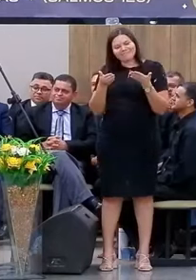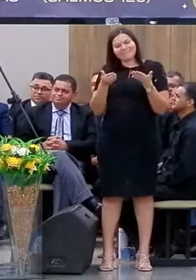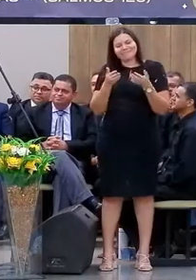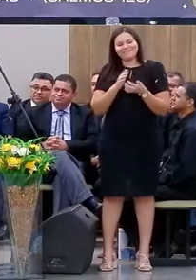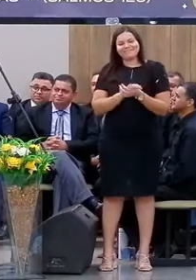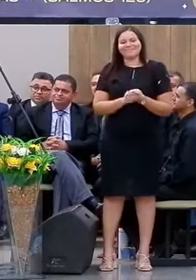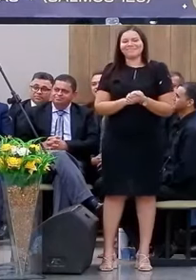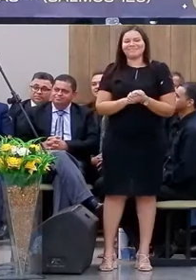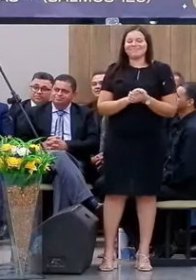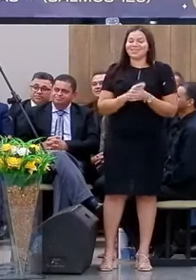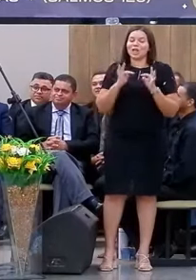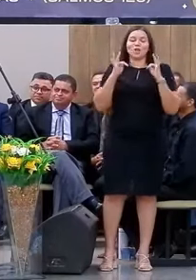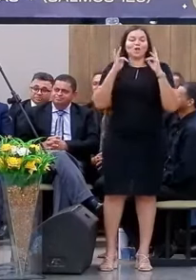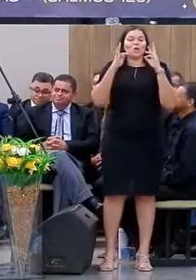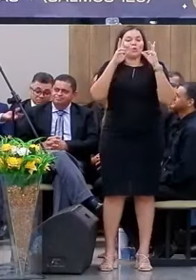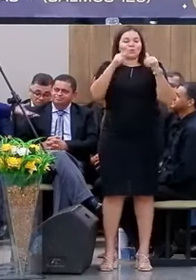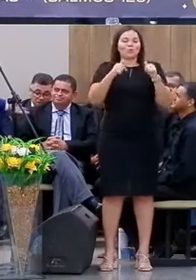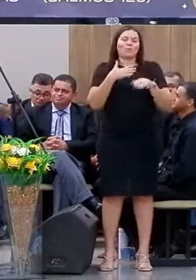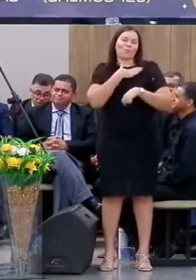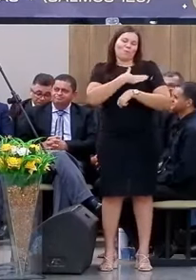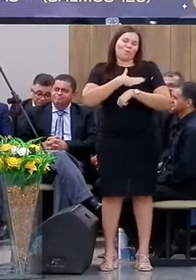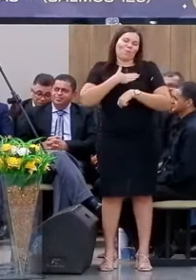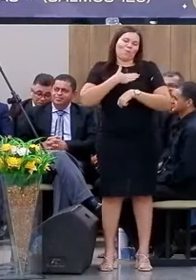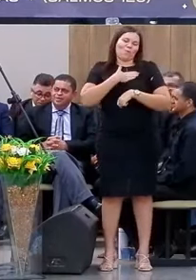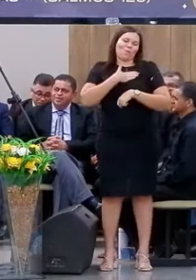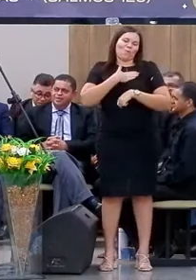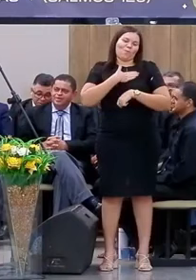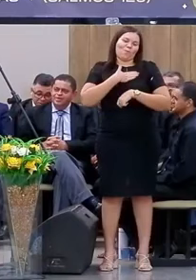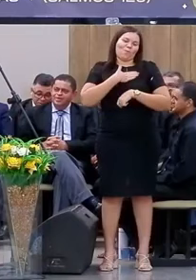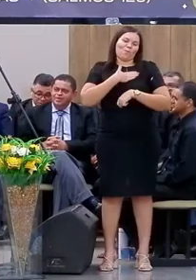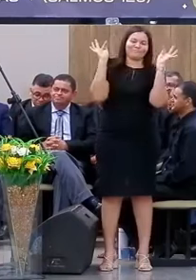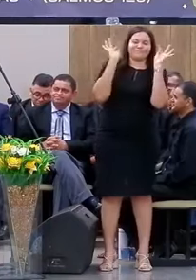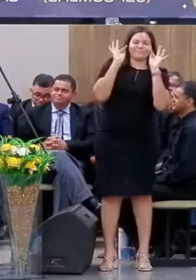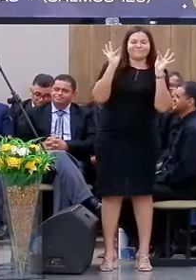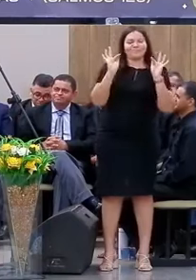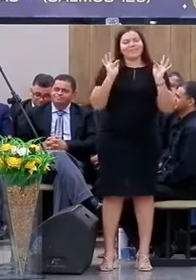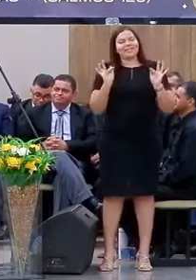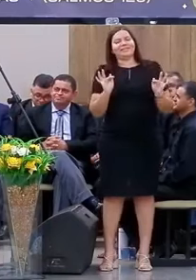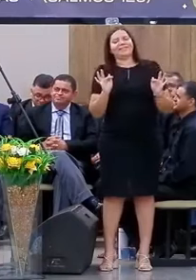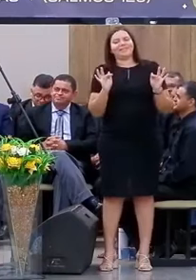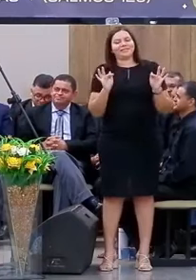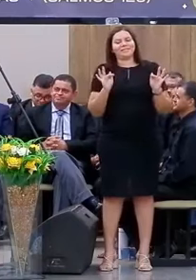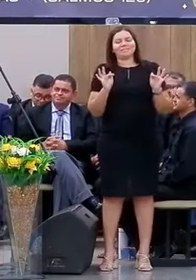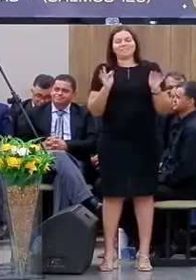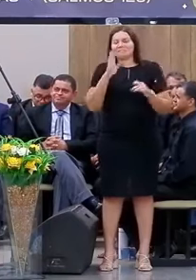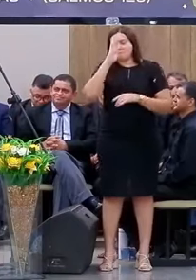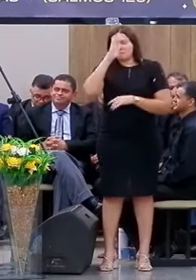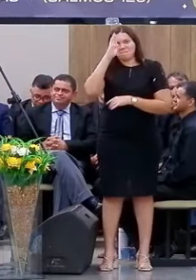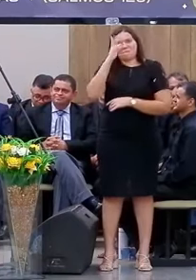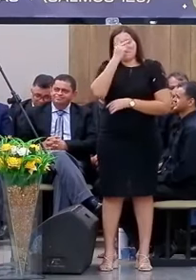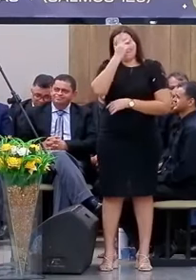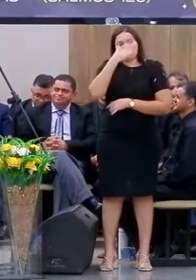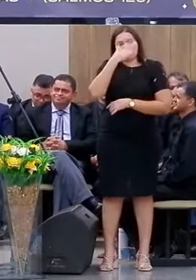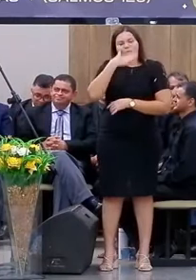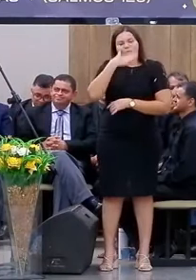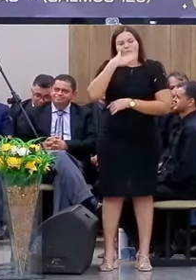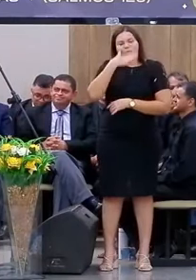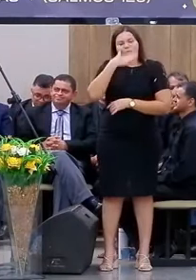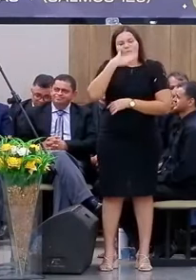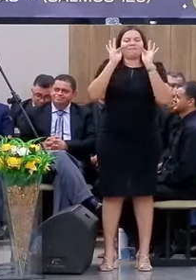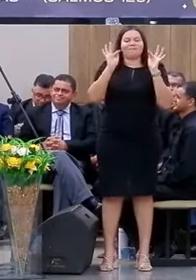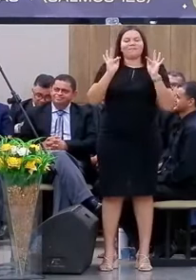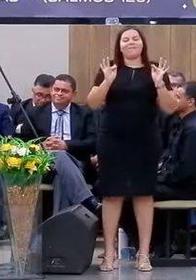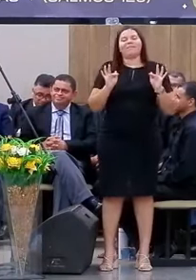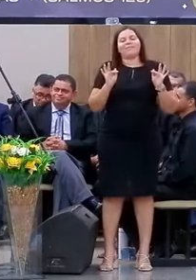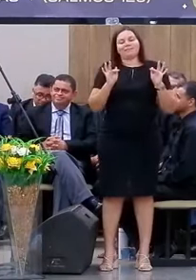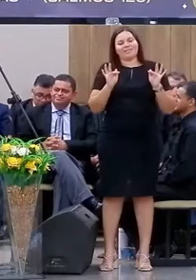depois a gente sai. Irmão, todo mundo gosta de pessoas agradáveis, principalmente quem gosta de sorrir.